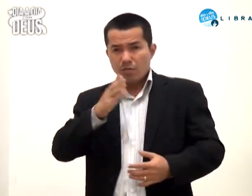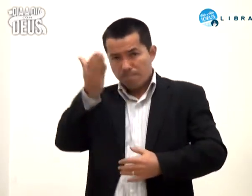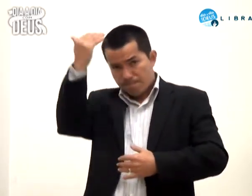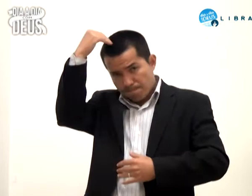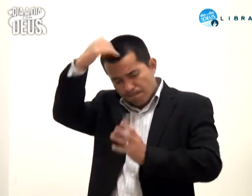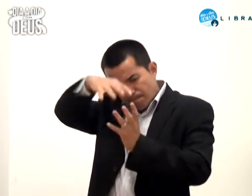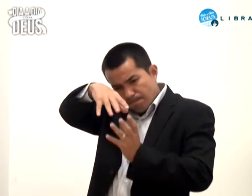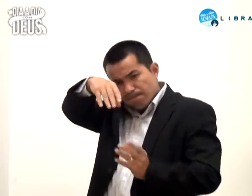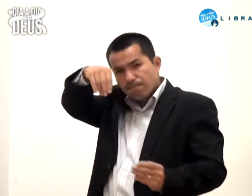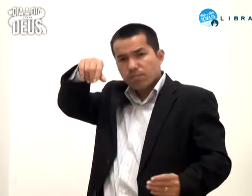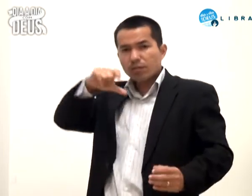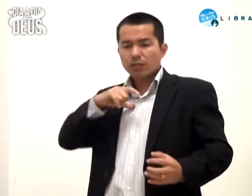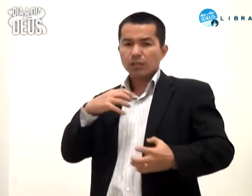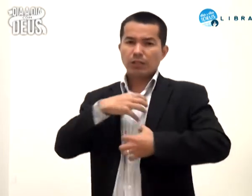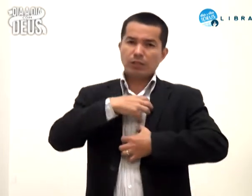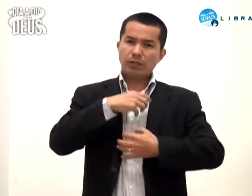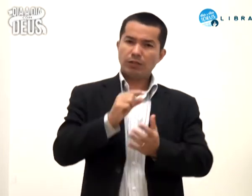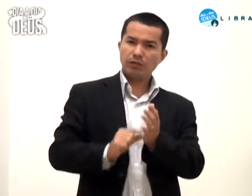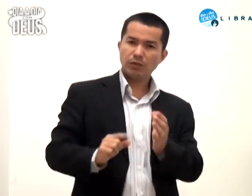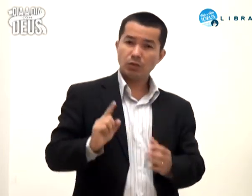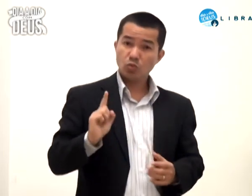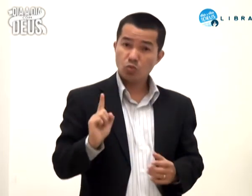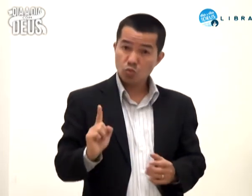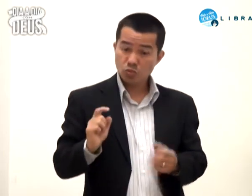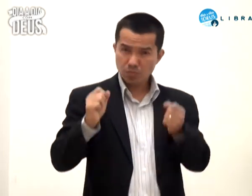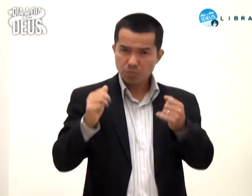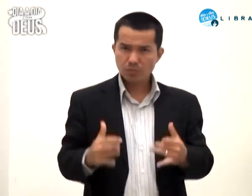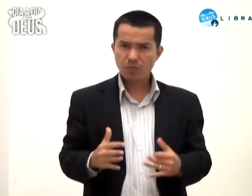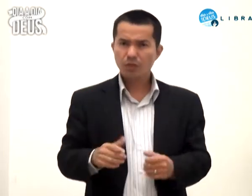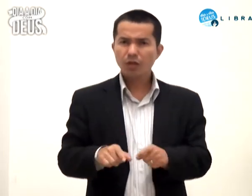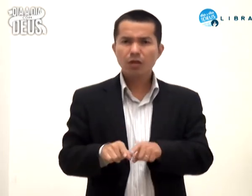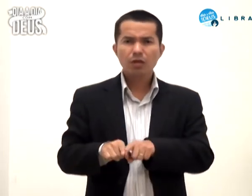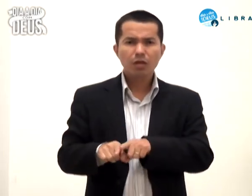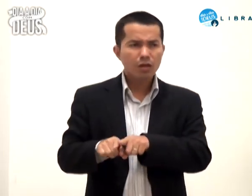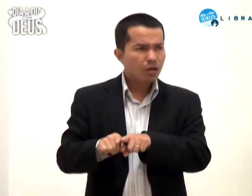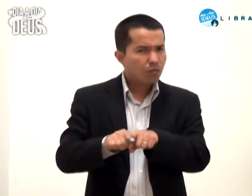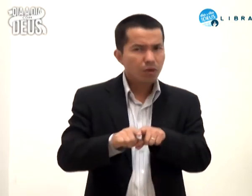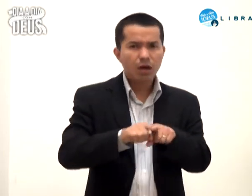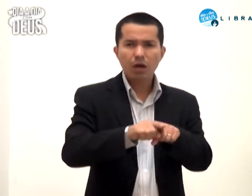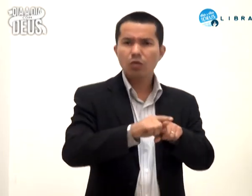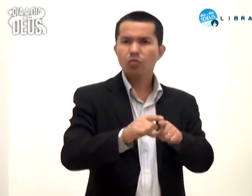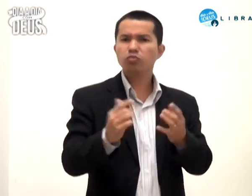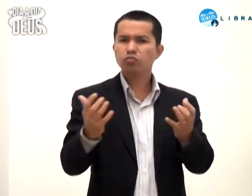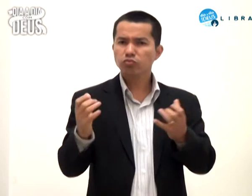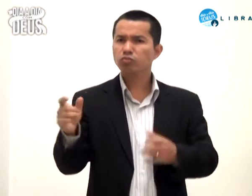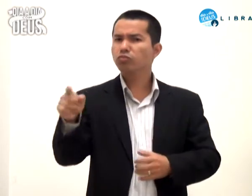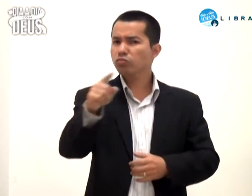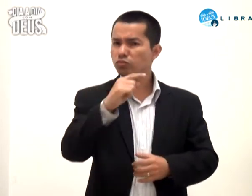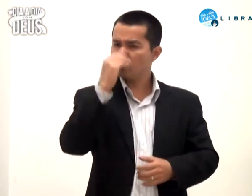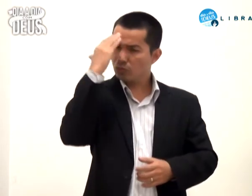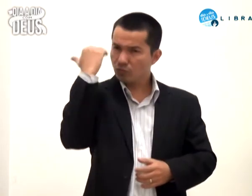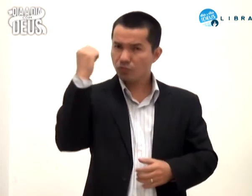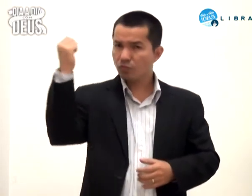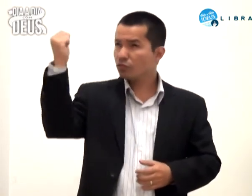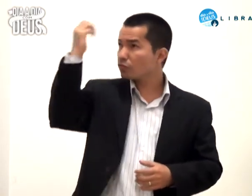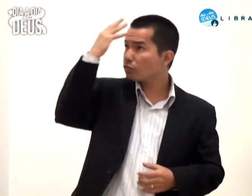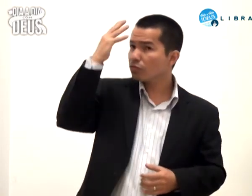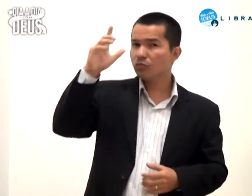da nossa alma quando a gente entrega uma oferta. A Bíblia diz assim, verso 1: irmãos, queremos